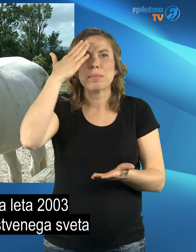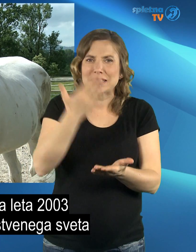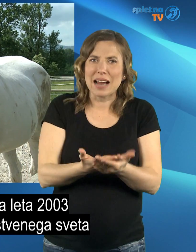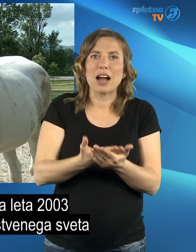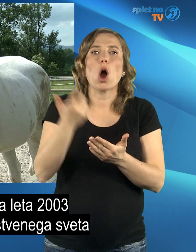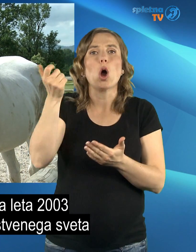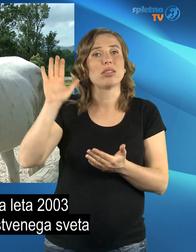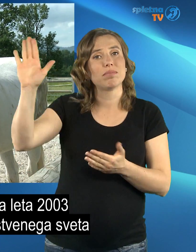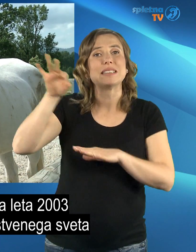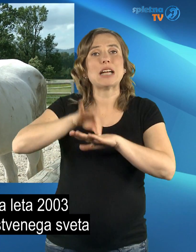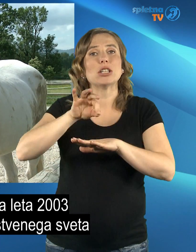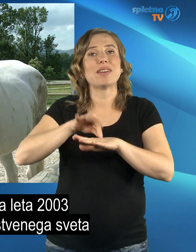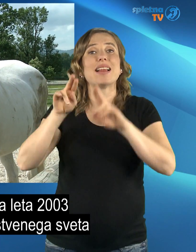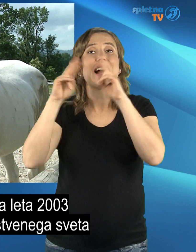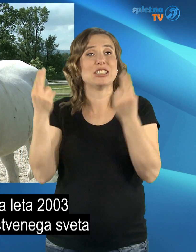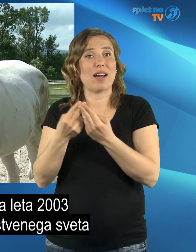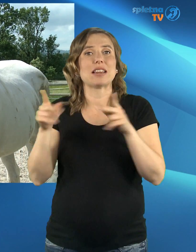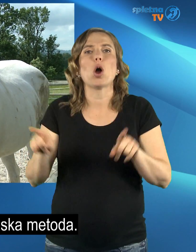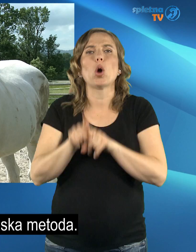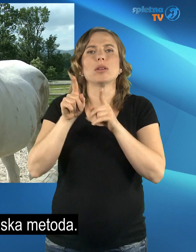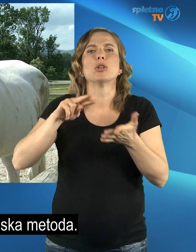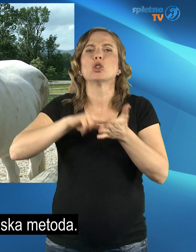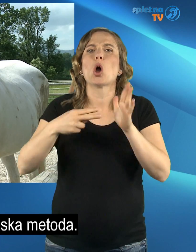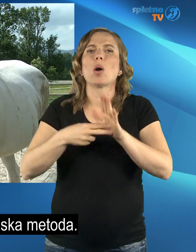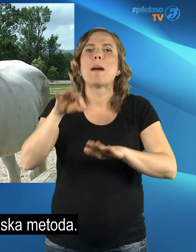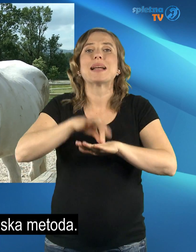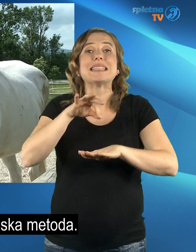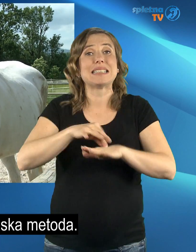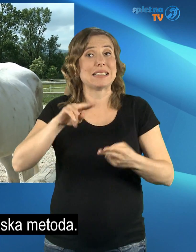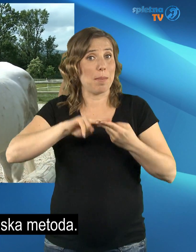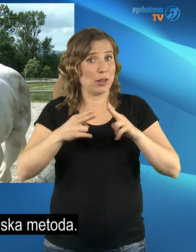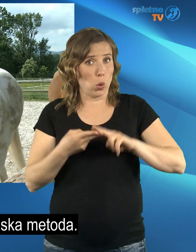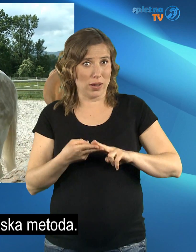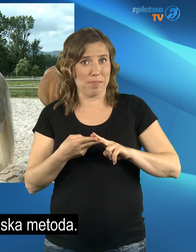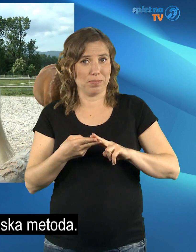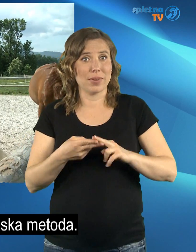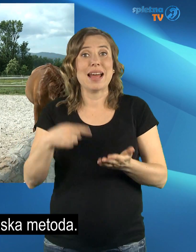s strani Zdravstvenega sveta kot strokovna medicinska metoda.